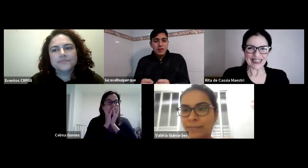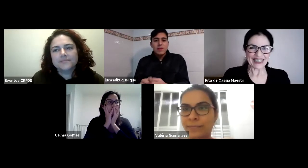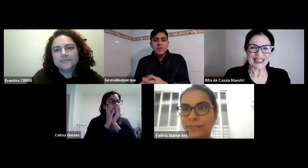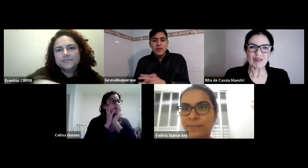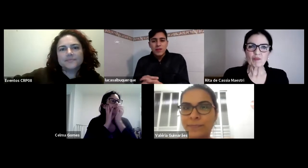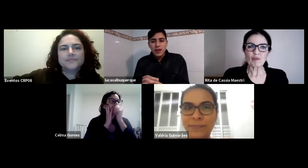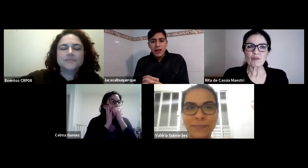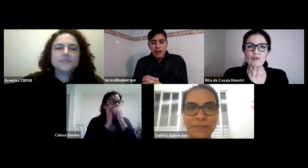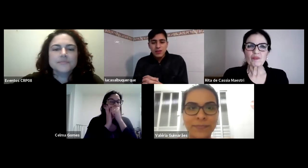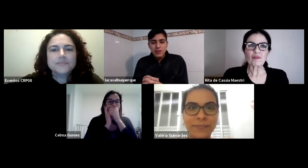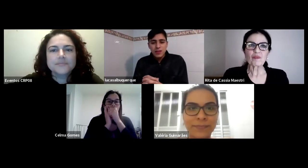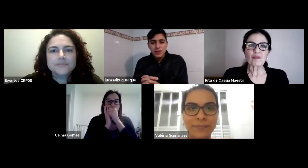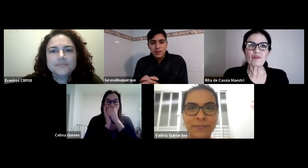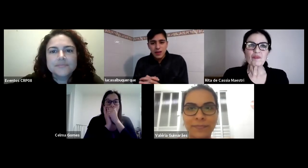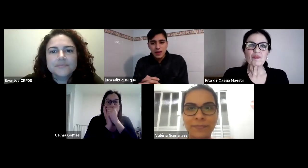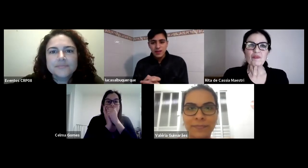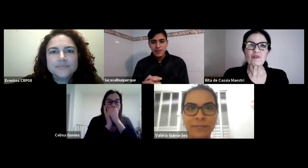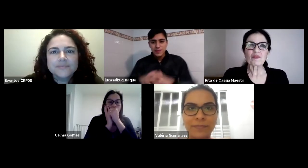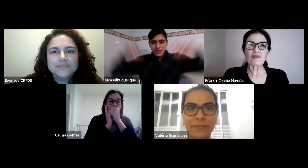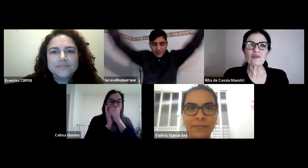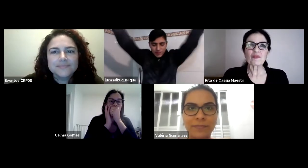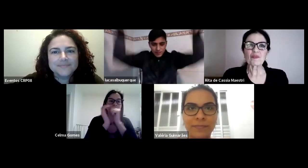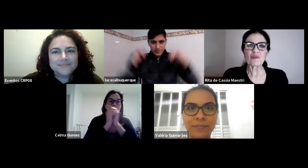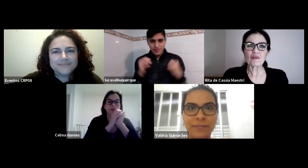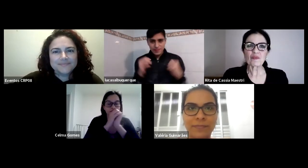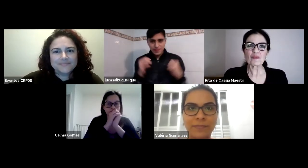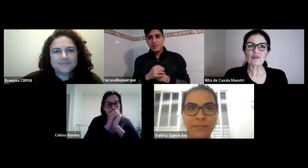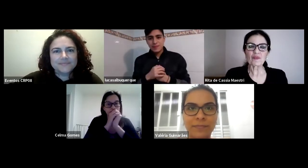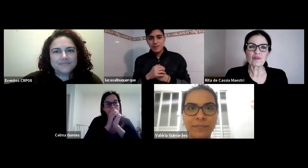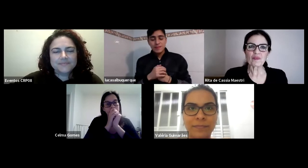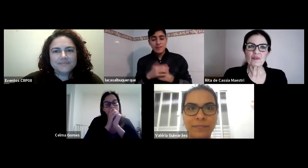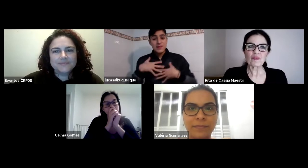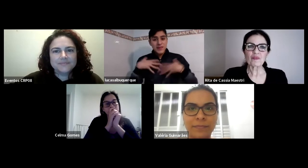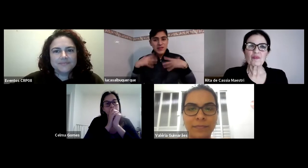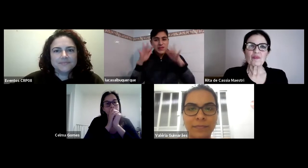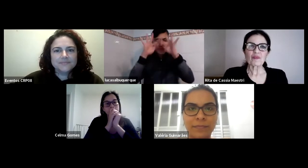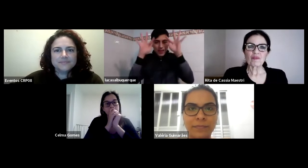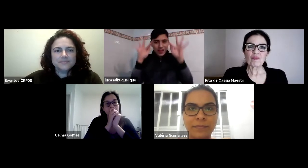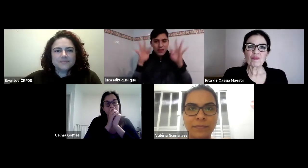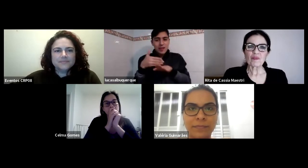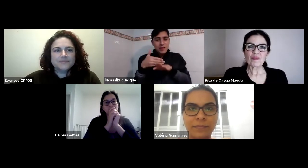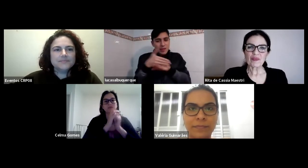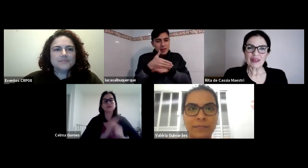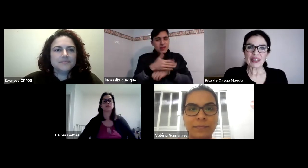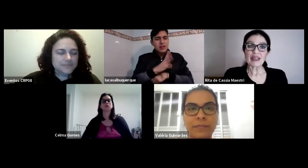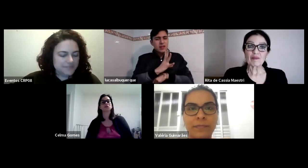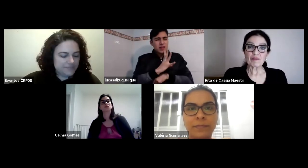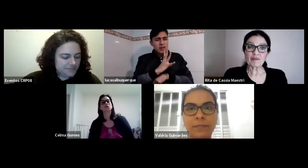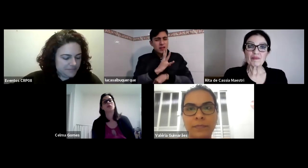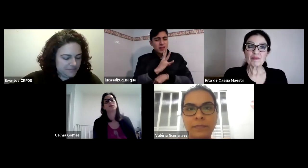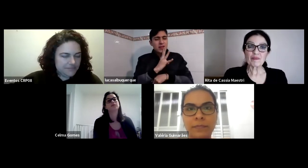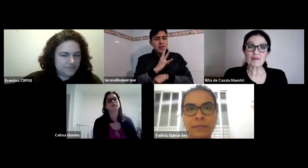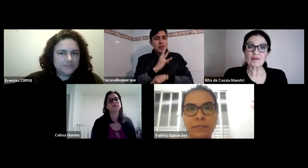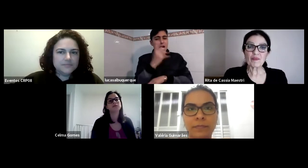Mas também Por estou favor, bem relate-nos da feliz. sua experiência. Estou bem feliz em participar aqui. Já conheço a Associação